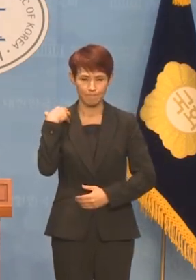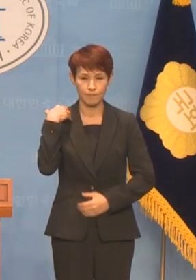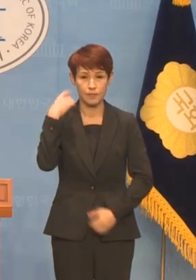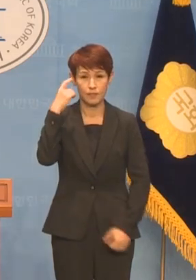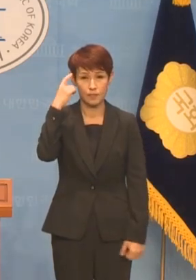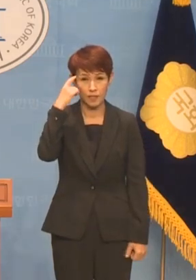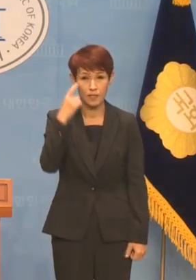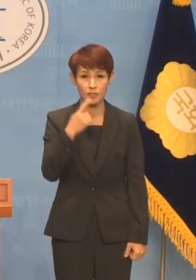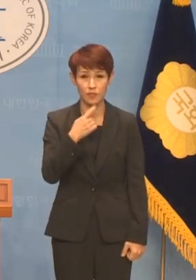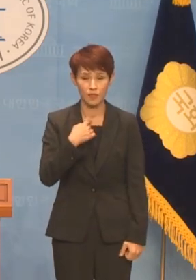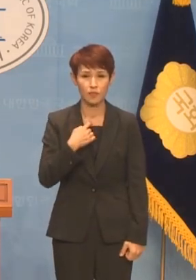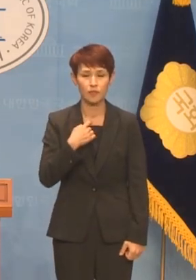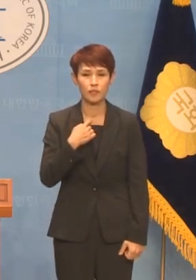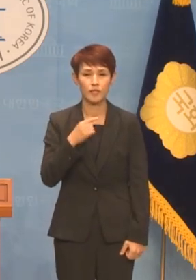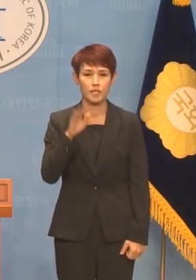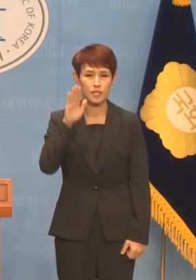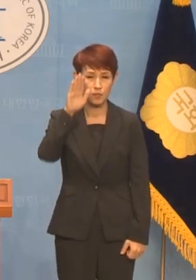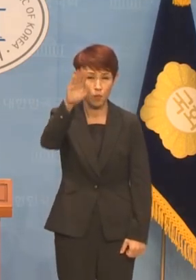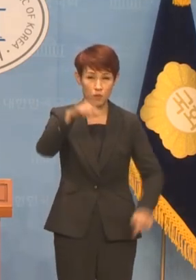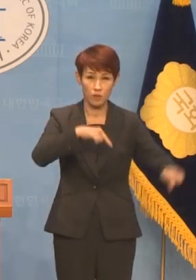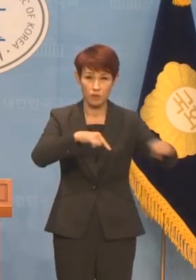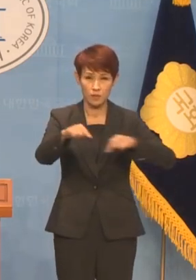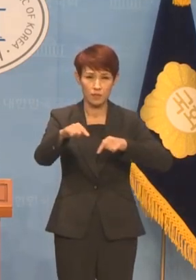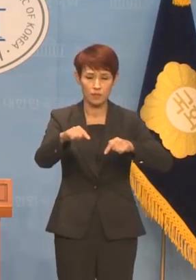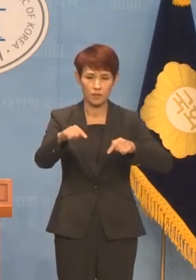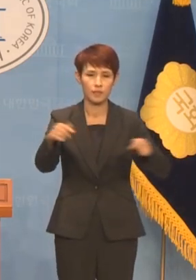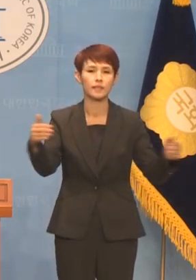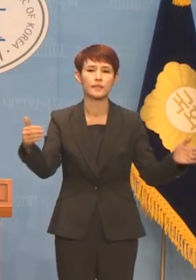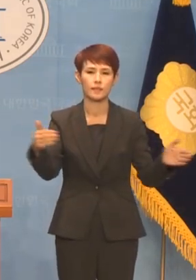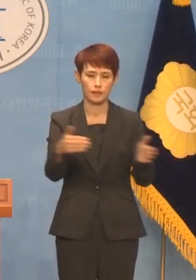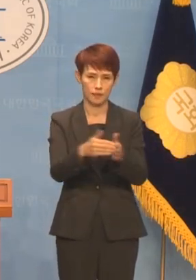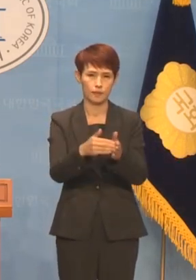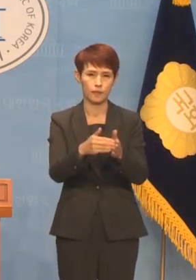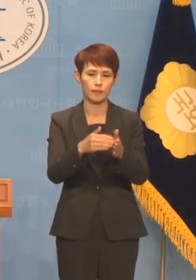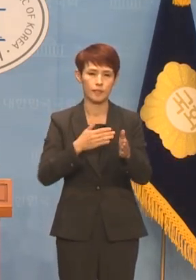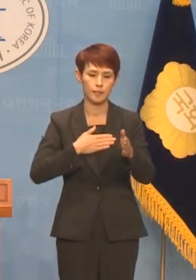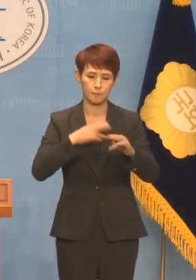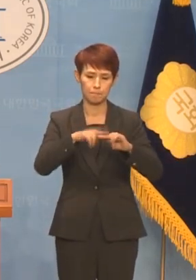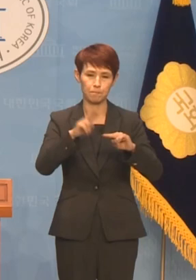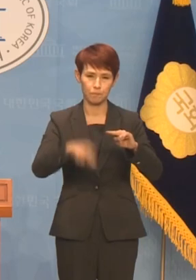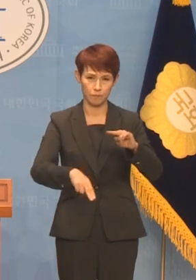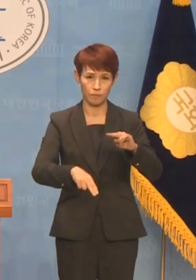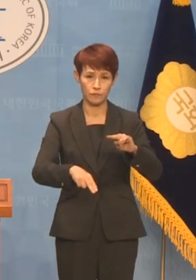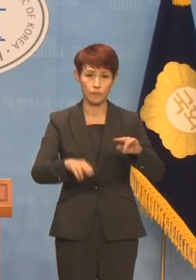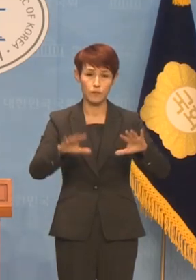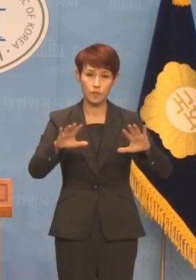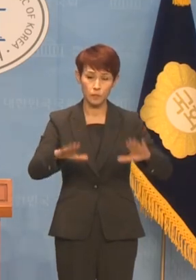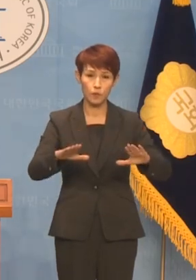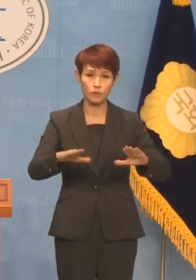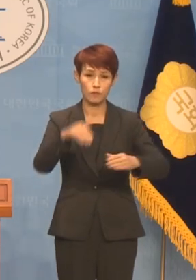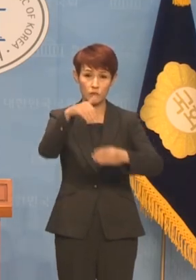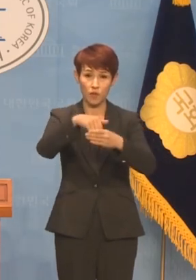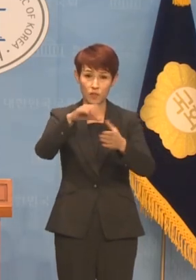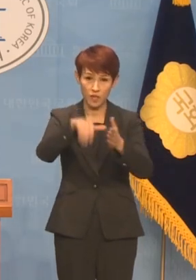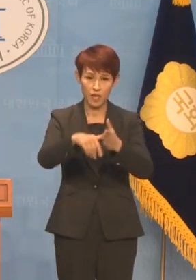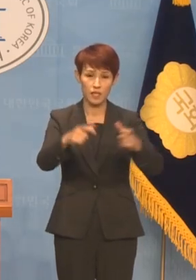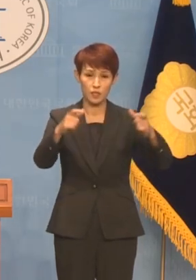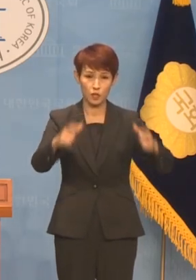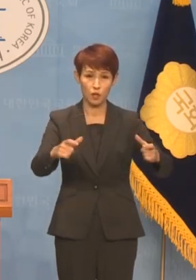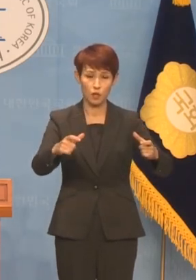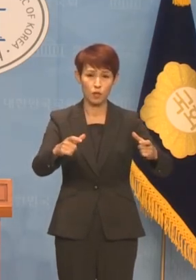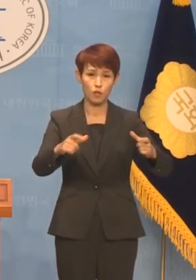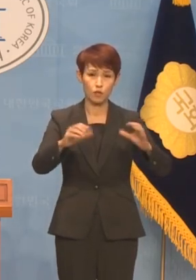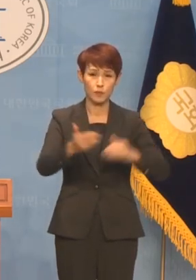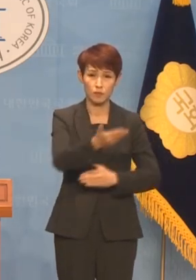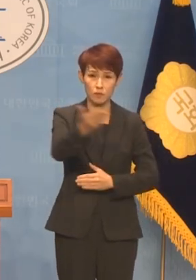숙명으로 여기며 받들어온 진보정치의 소임을 내려놓으려 합니다. 이번 총선에서 저는 지역구 주민의